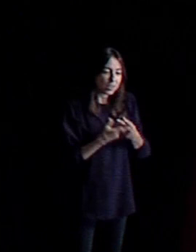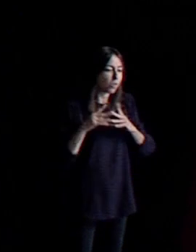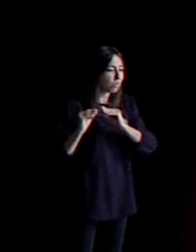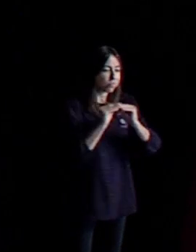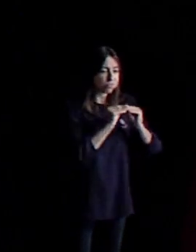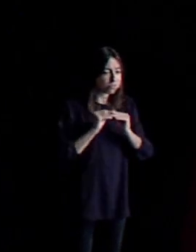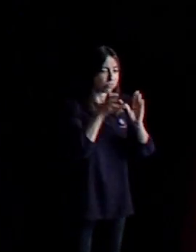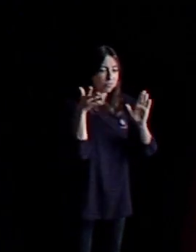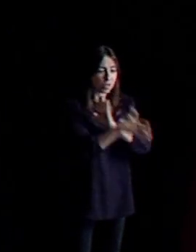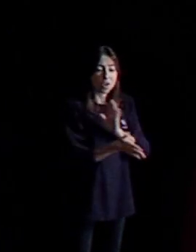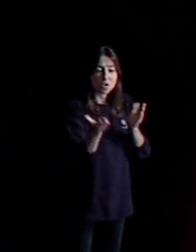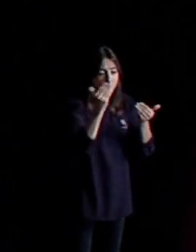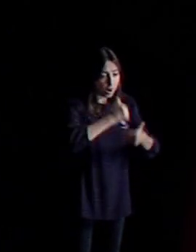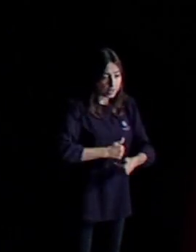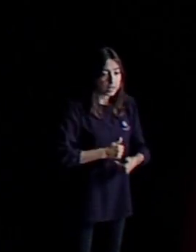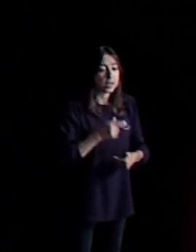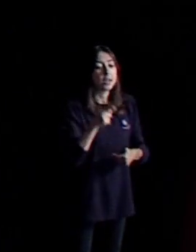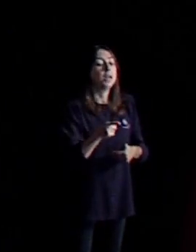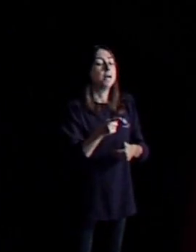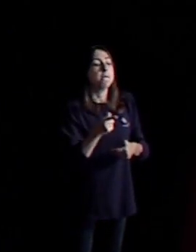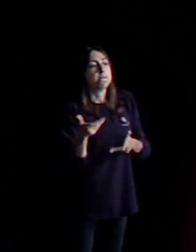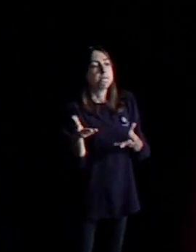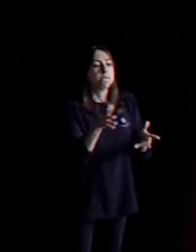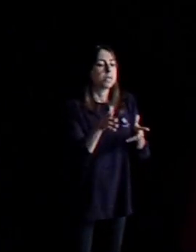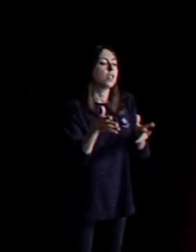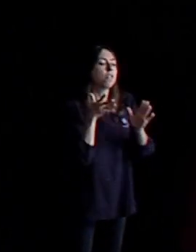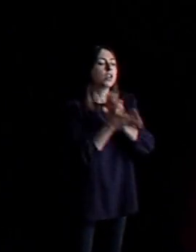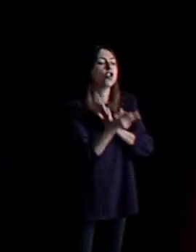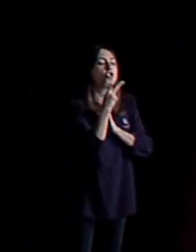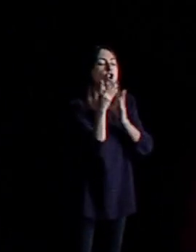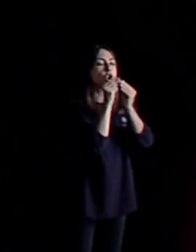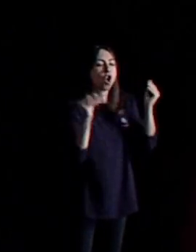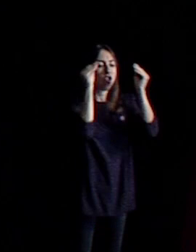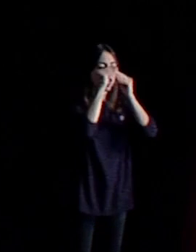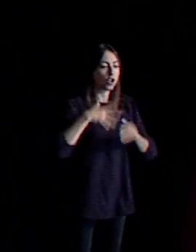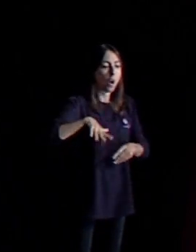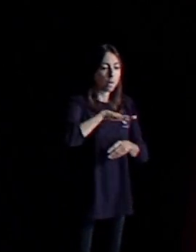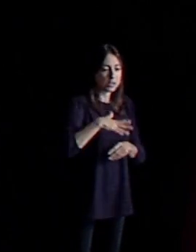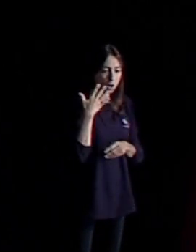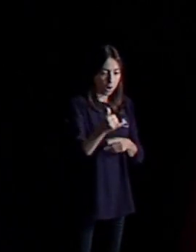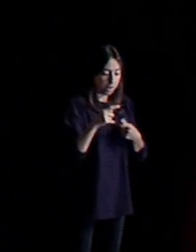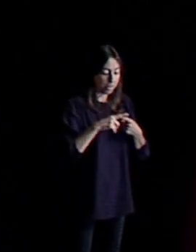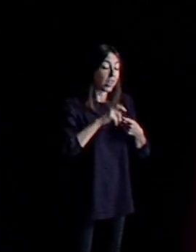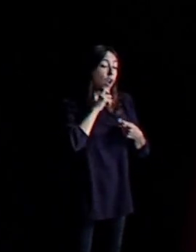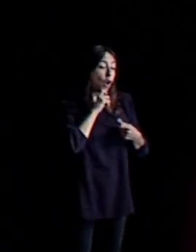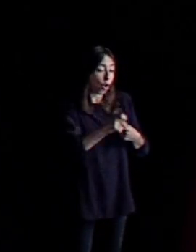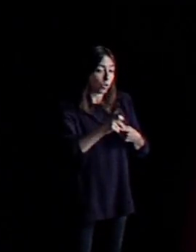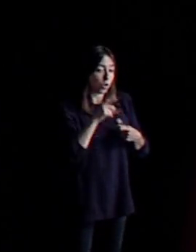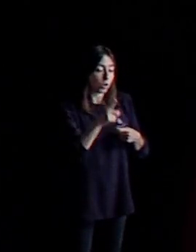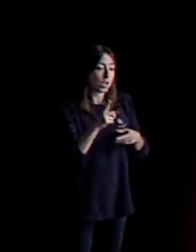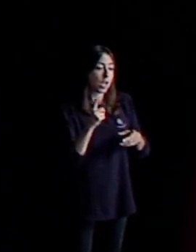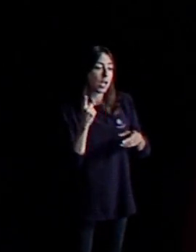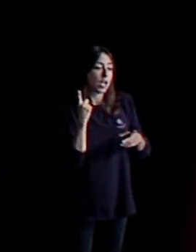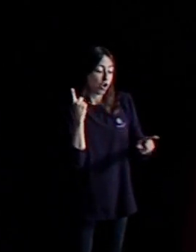definiciones. Se barajan en la definición dos conceptos muy básicos, que es el odio como